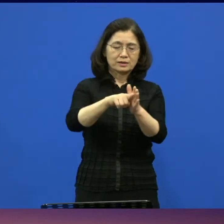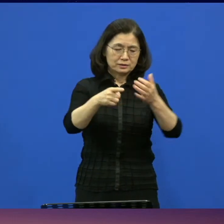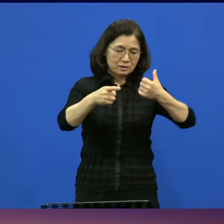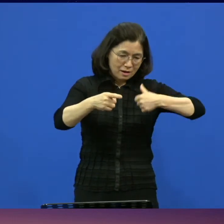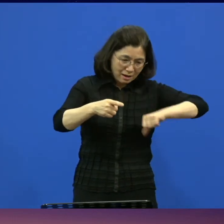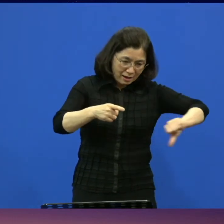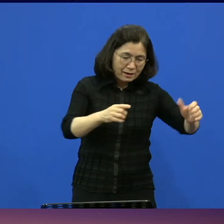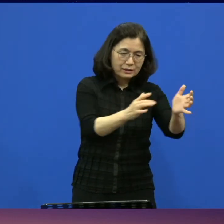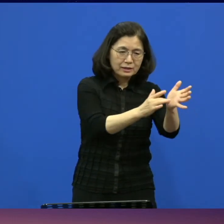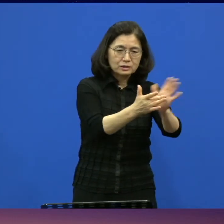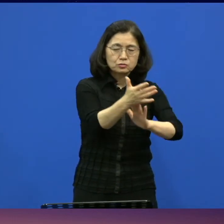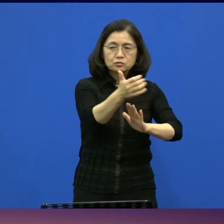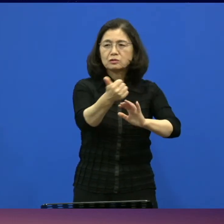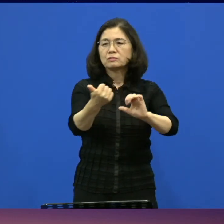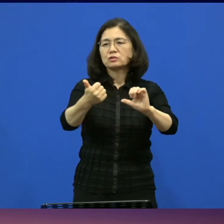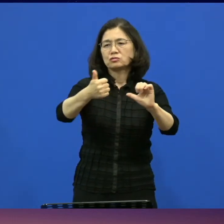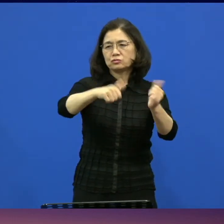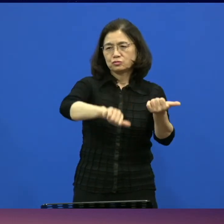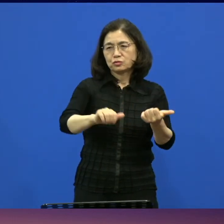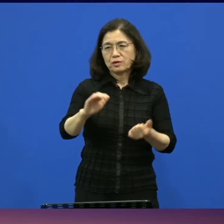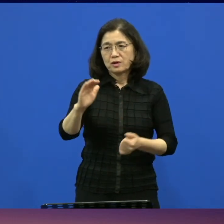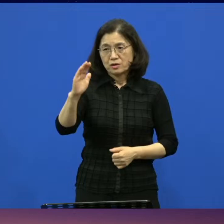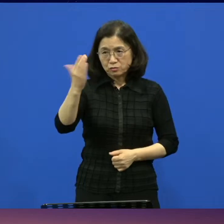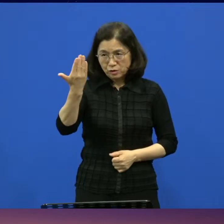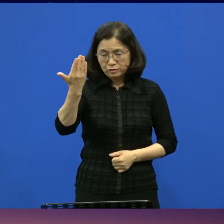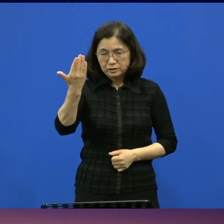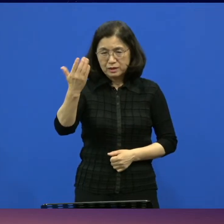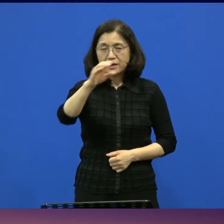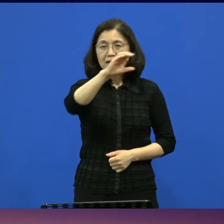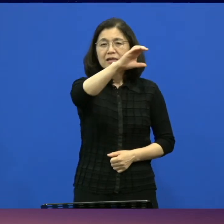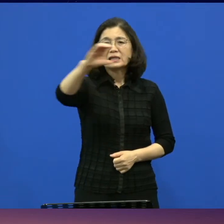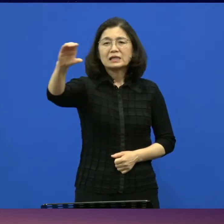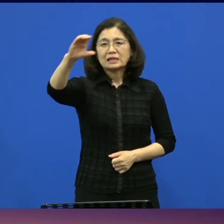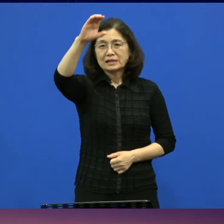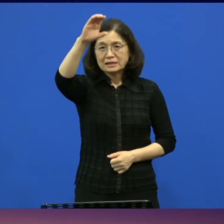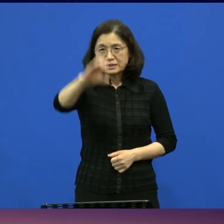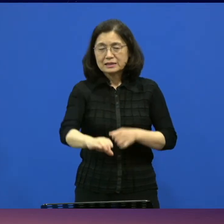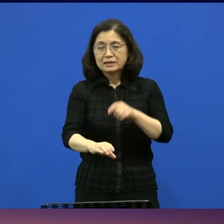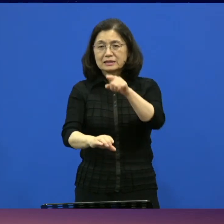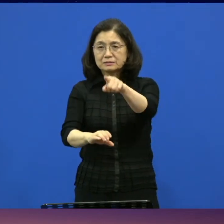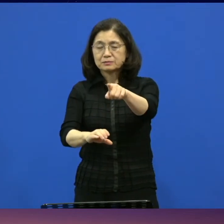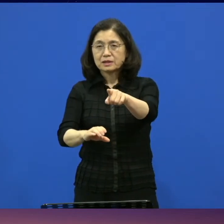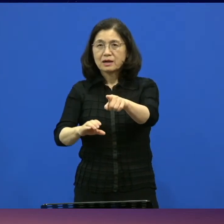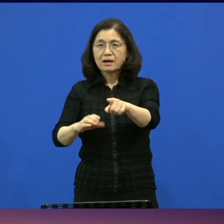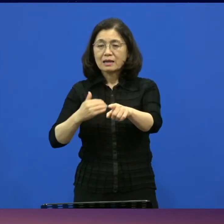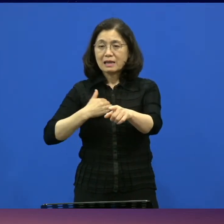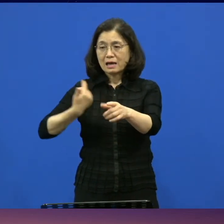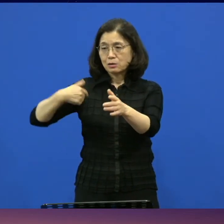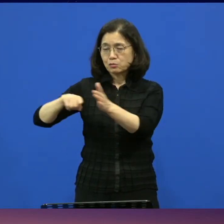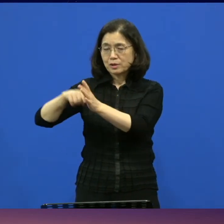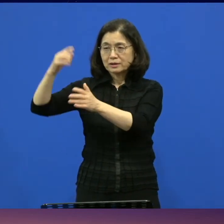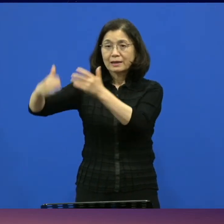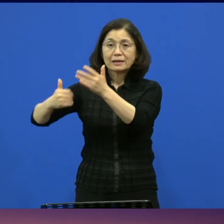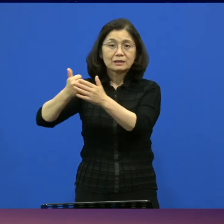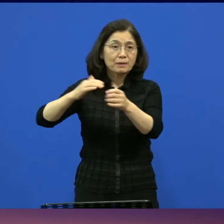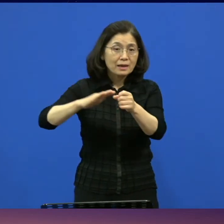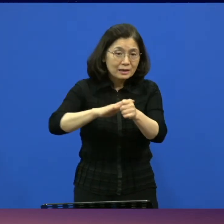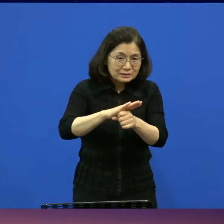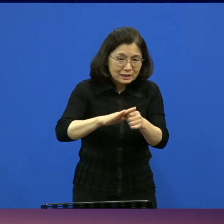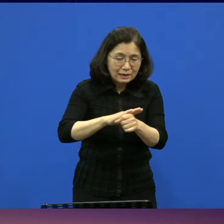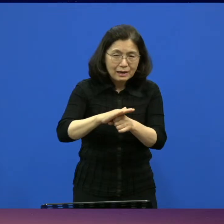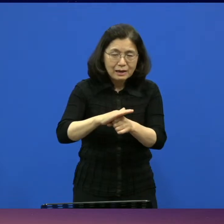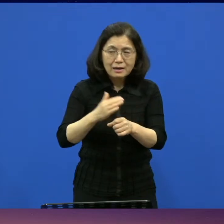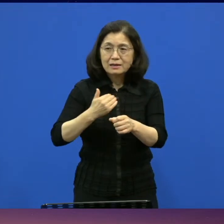그 십자가 사건이 바로 나를 위한 하나님의 사랑이요, 나를 위한 하나님의